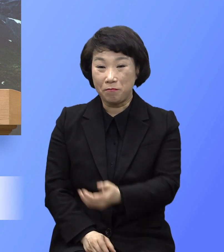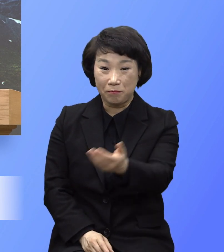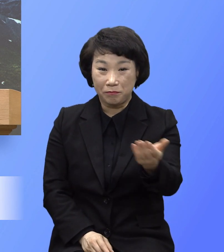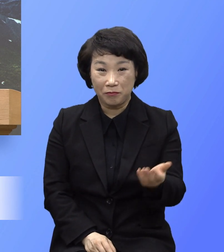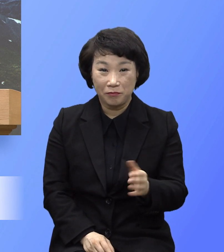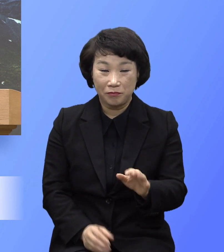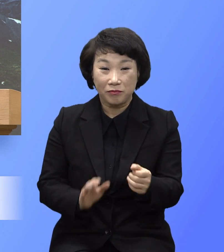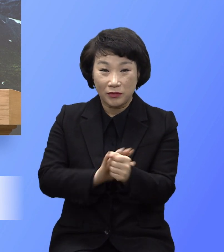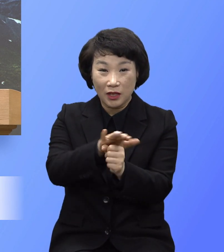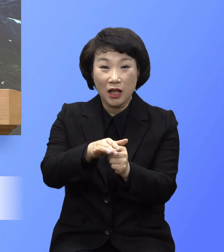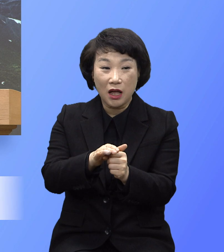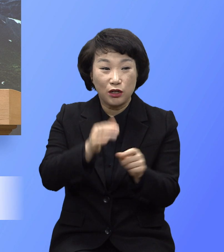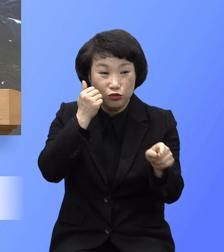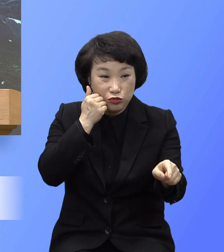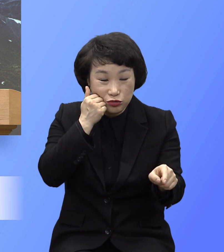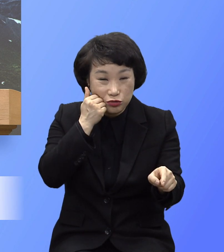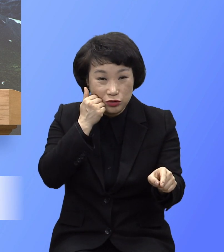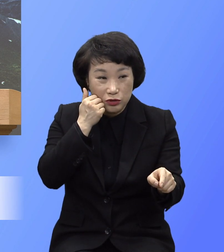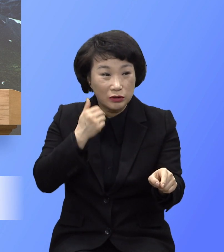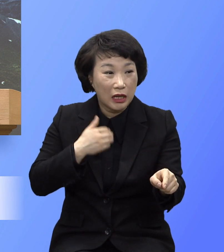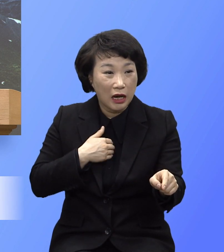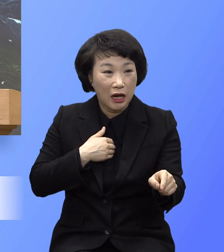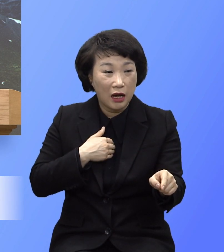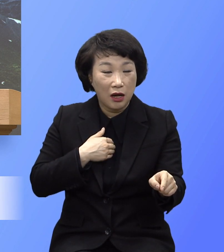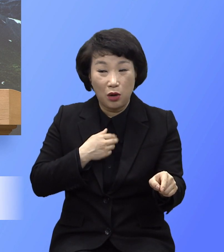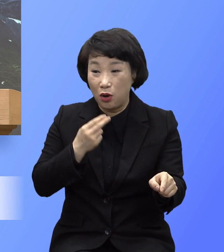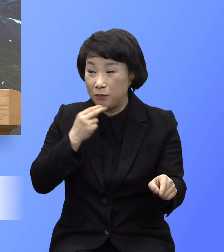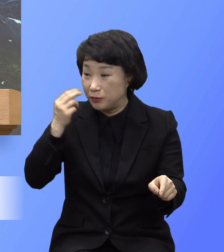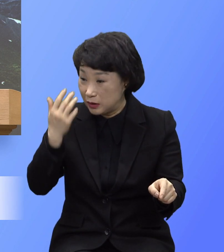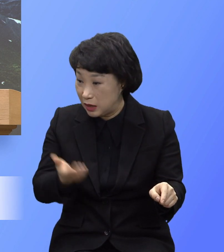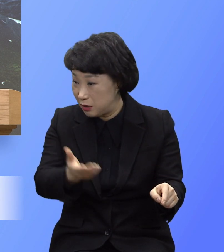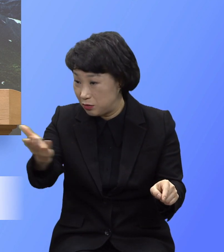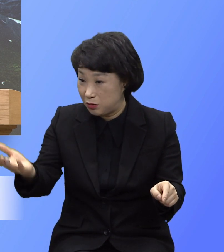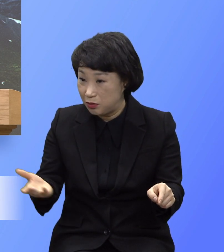여러분 사랑의 대상자가 없으십니까 여러분?